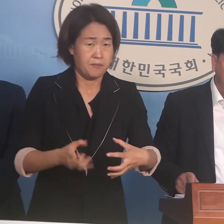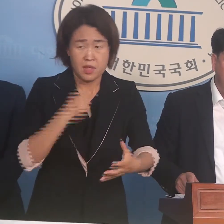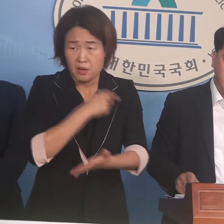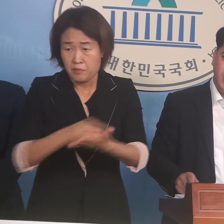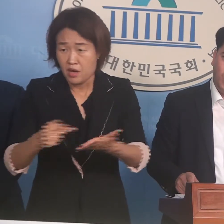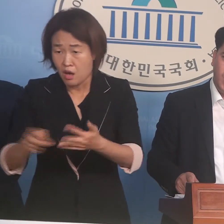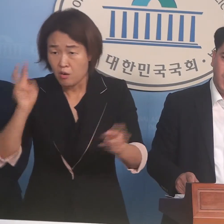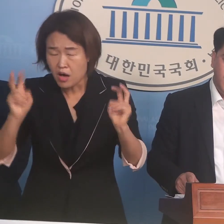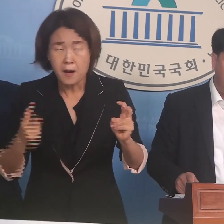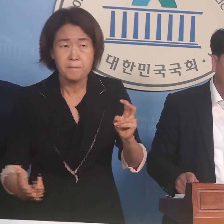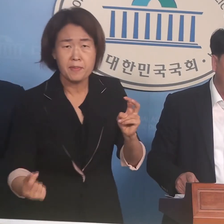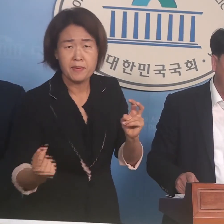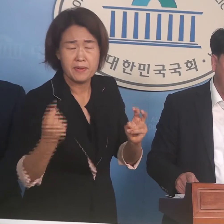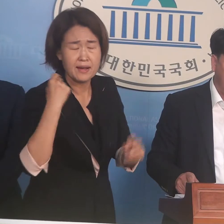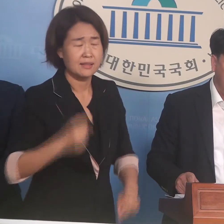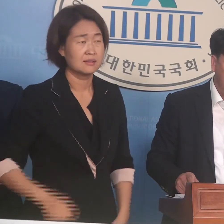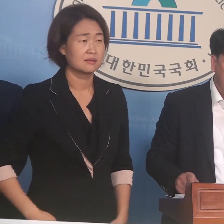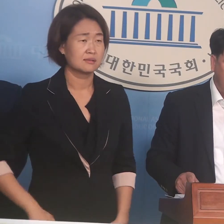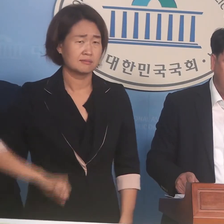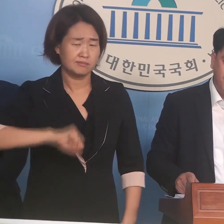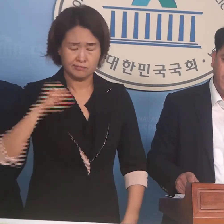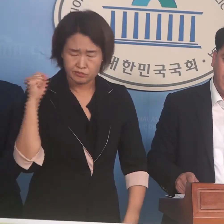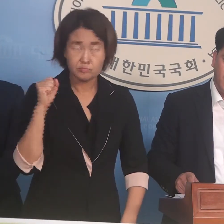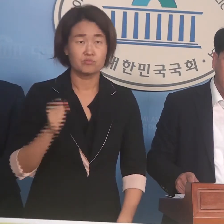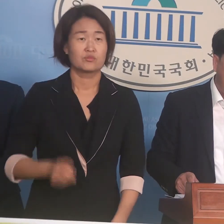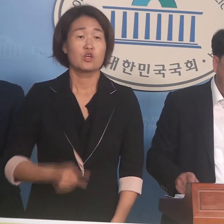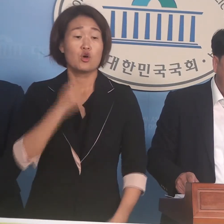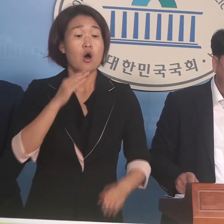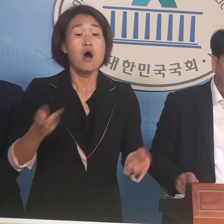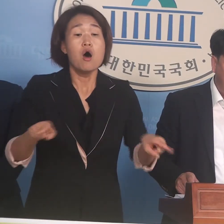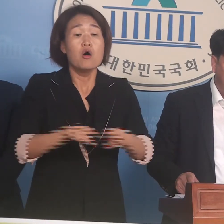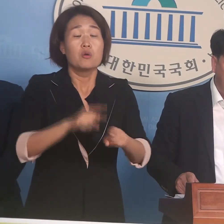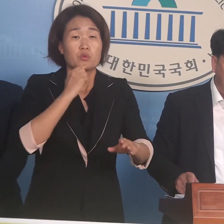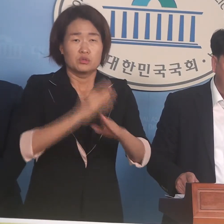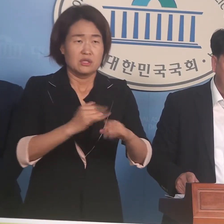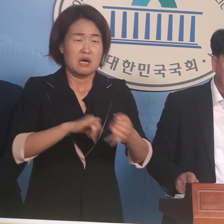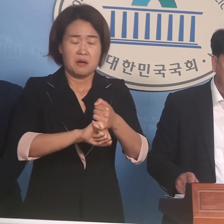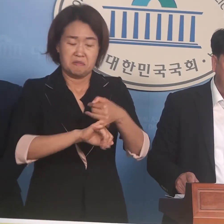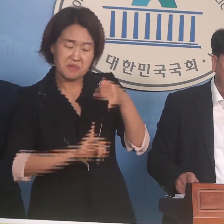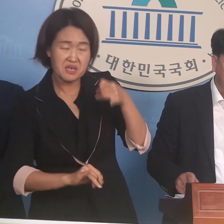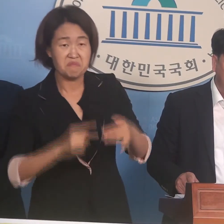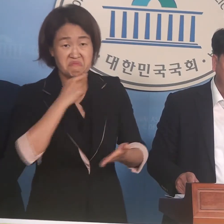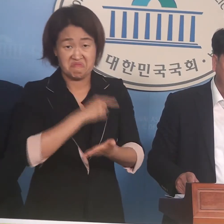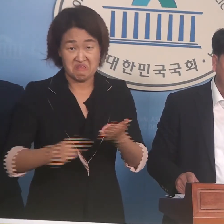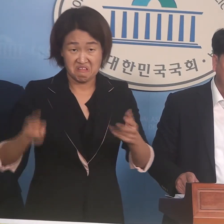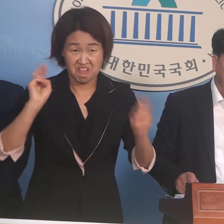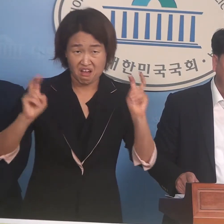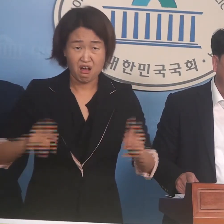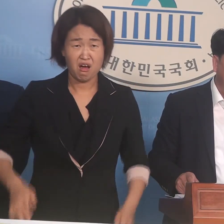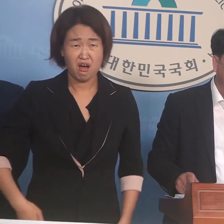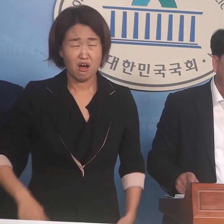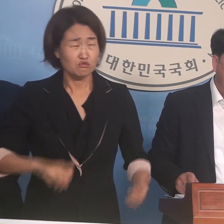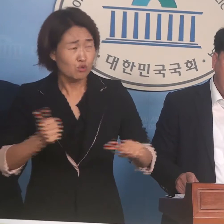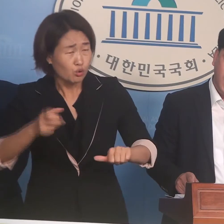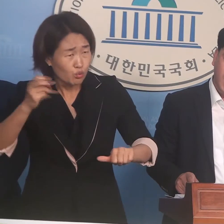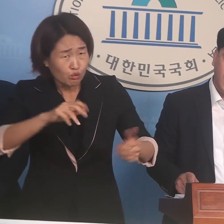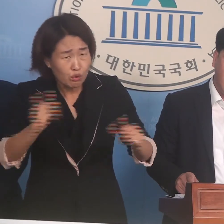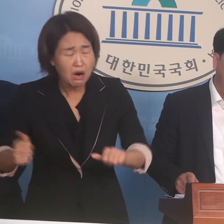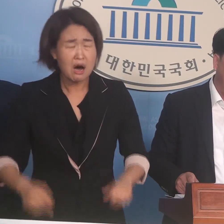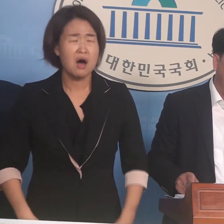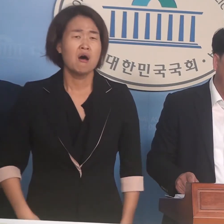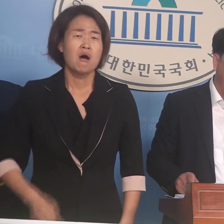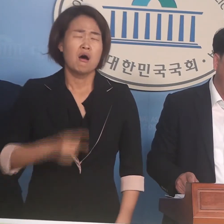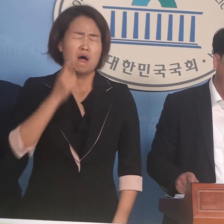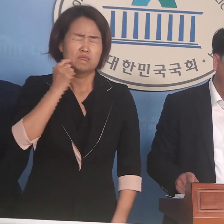피해업체 구제를 신속히 이행하길 바란다. 더불어민주당은 약속을 저버리고 피해업체를 두 번 죽이는 불행한 일이